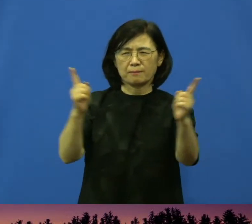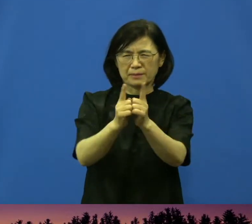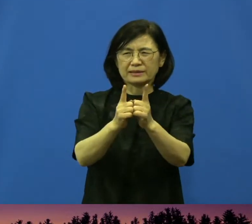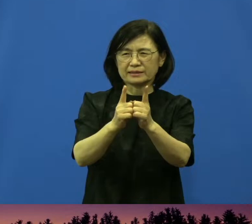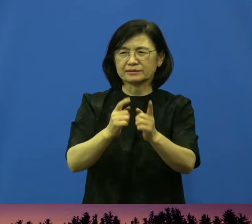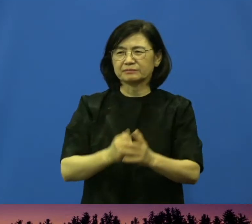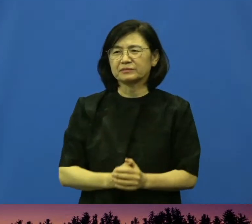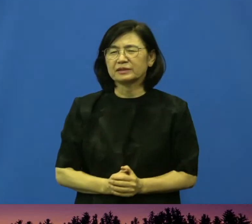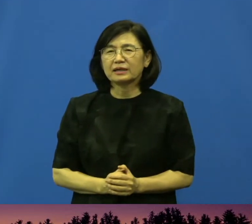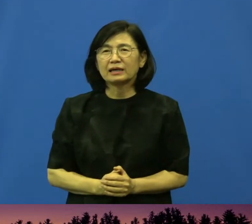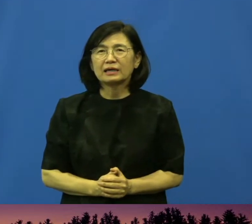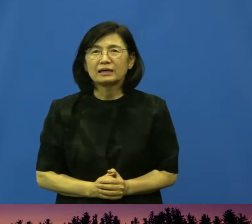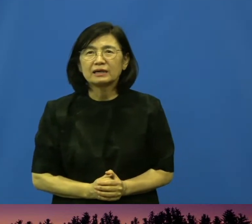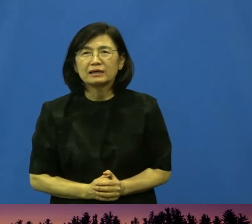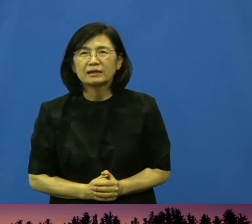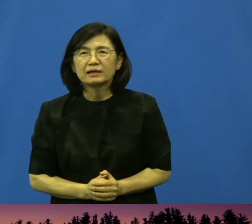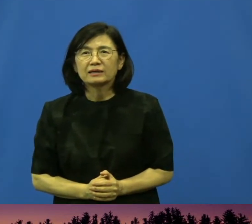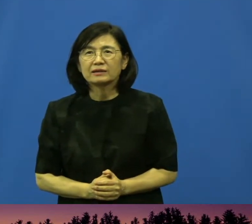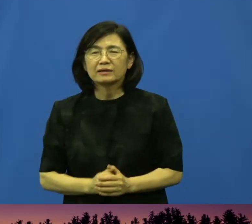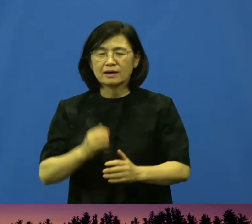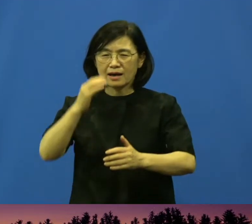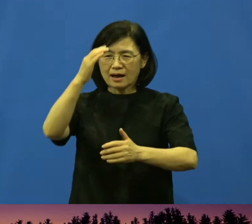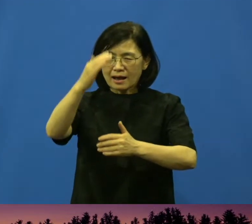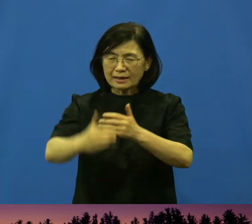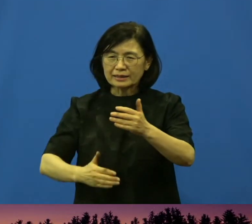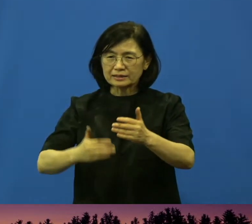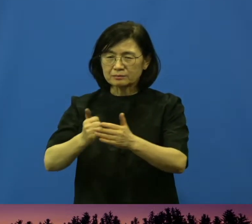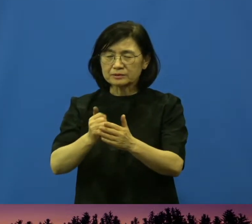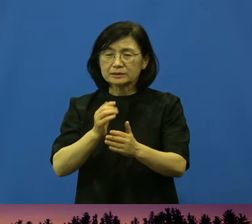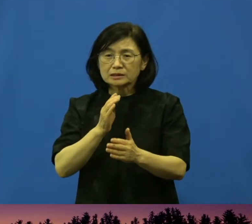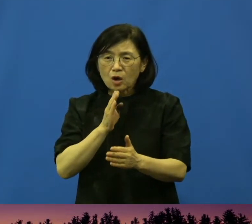하나님은 여러분 적기에 찾아오십니다.